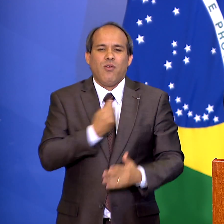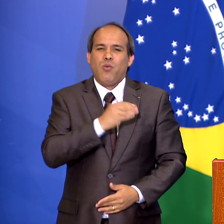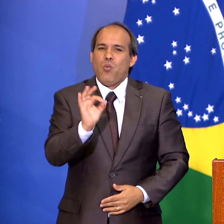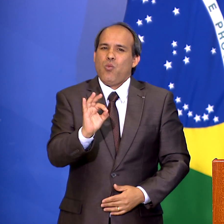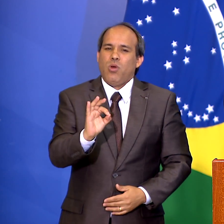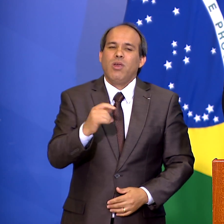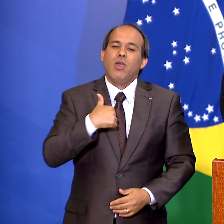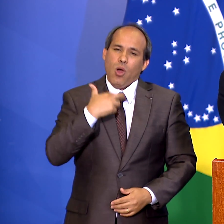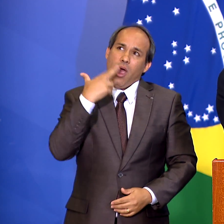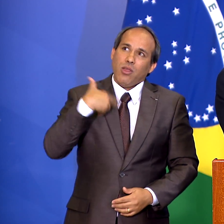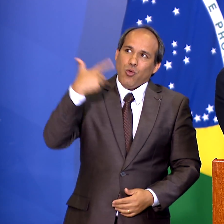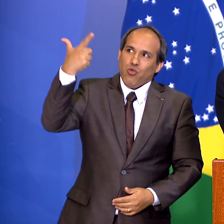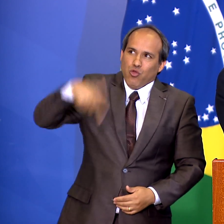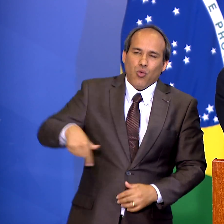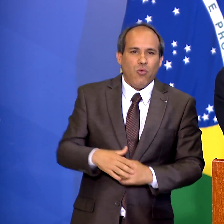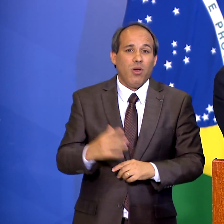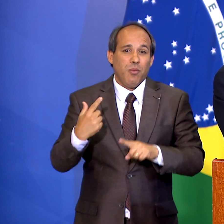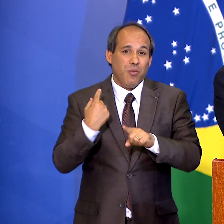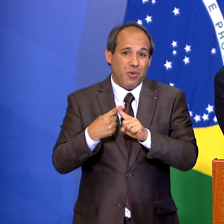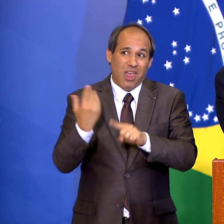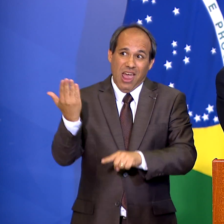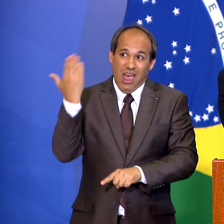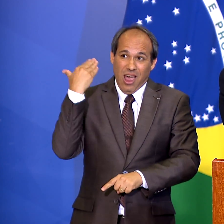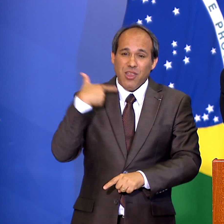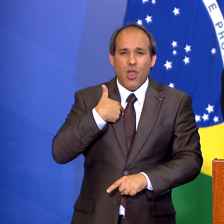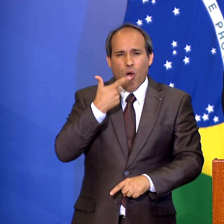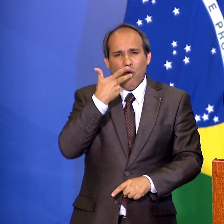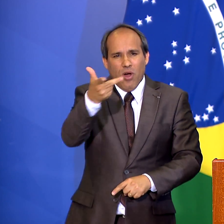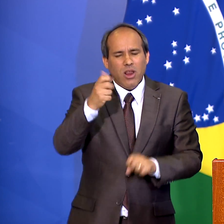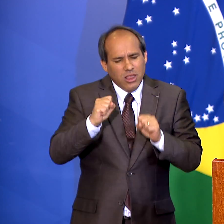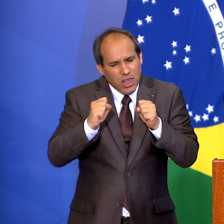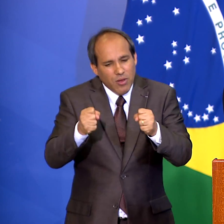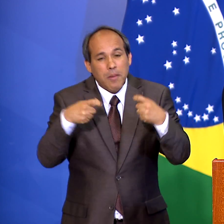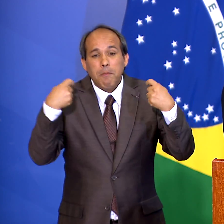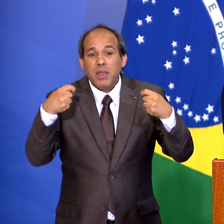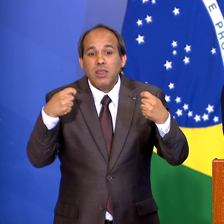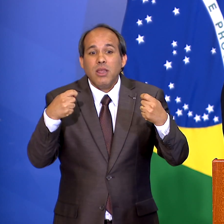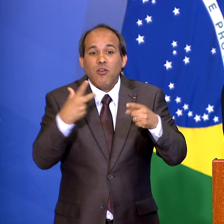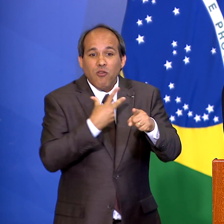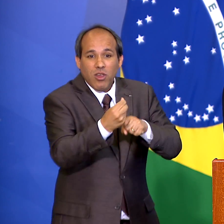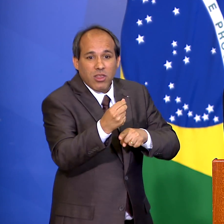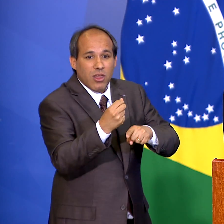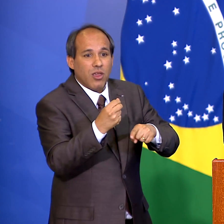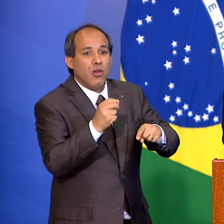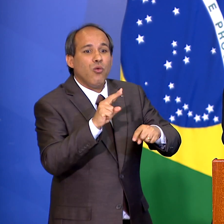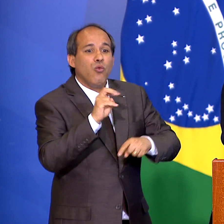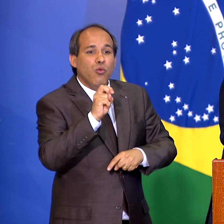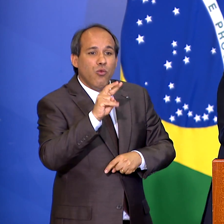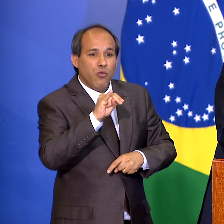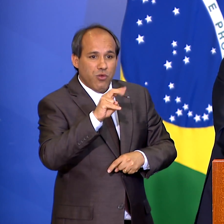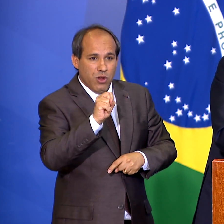eu estava certo lá atrás, quando defendi que devíamos combater o vírus e o desemprego.